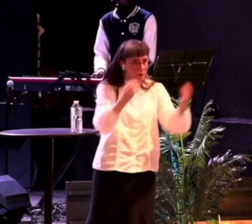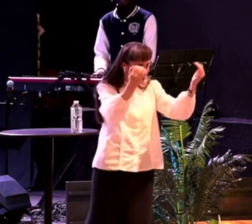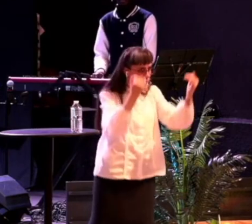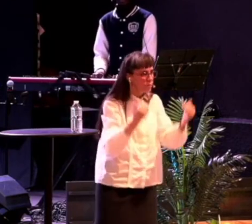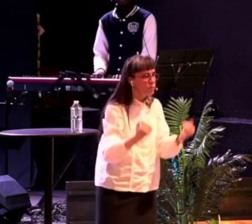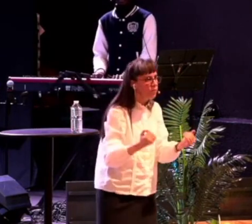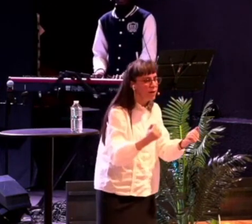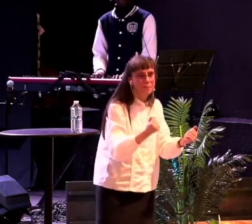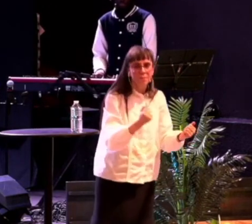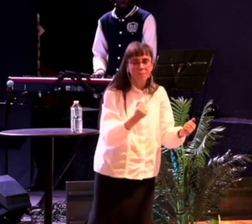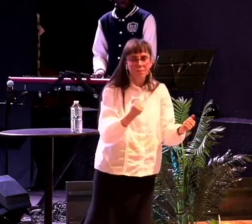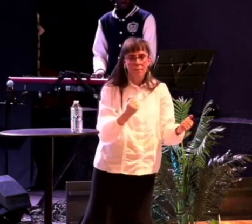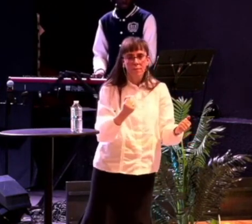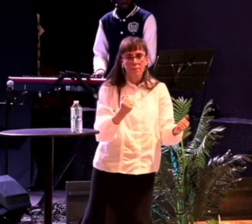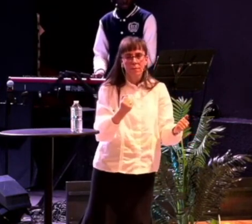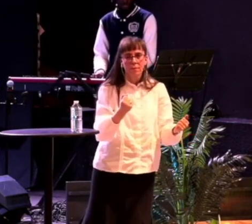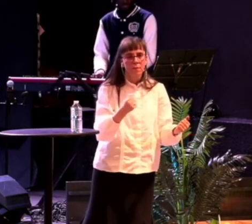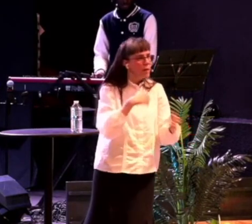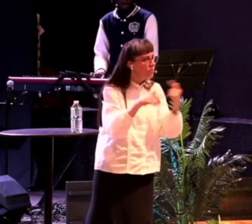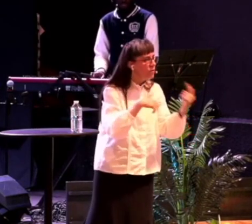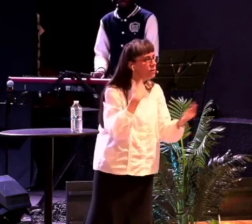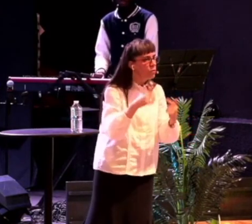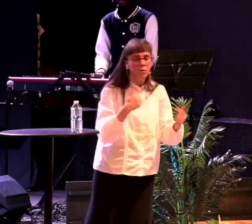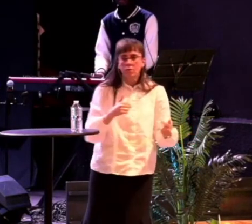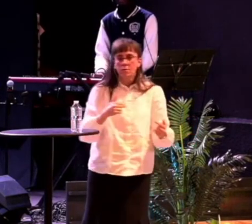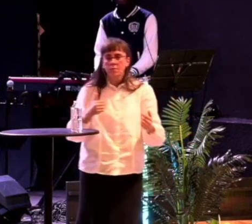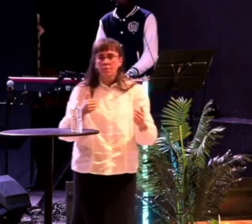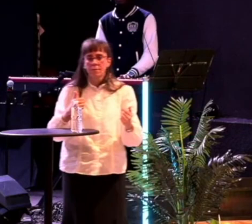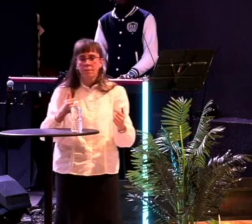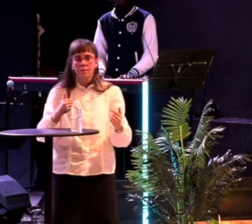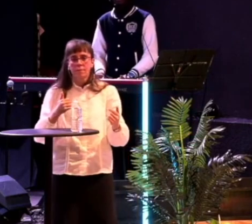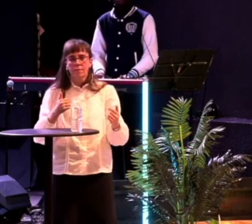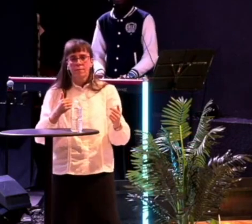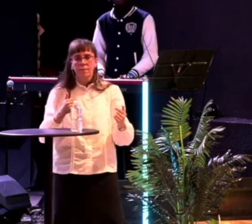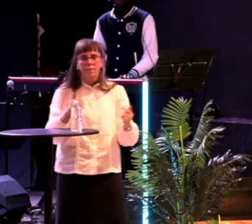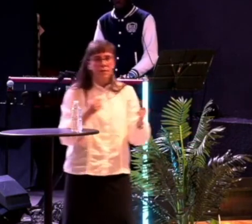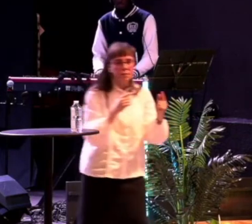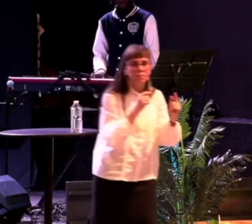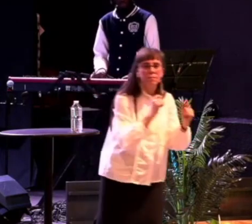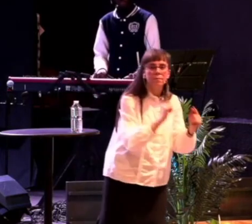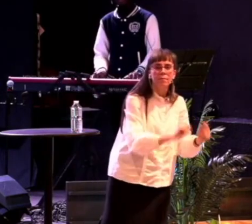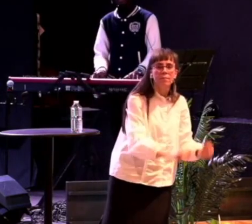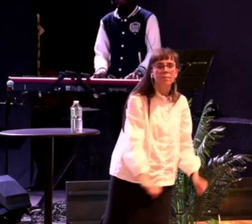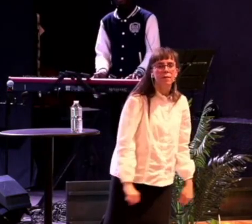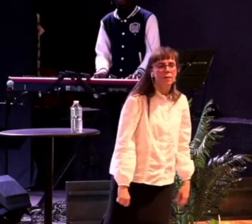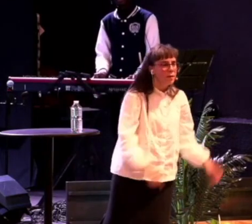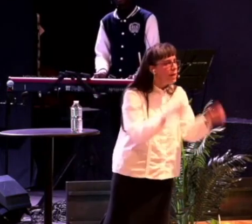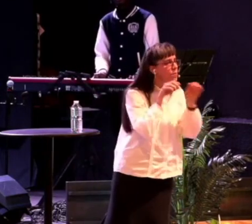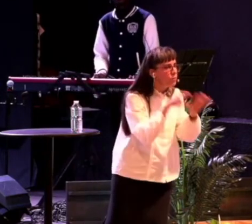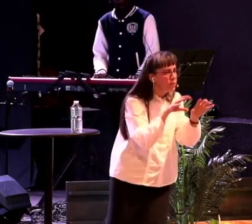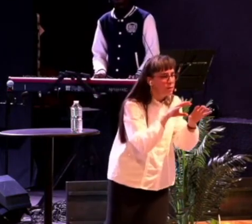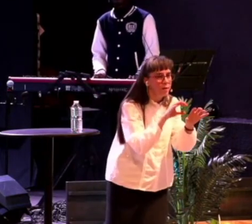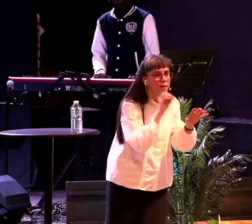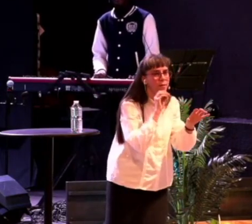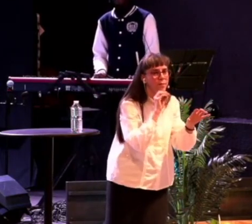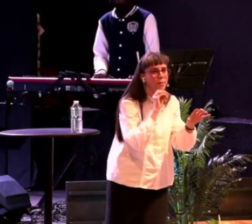When he's going to come to fight. Roi des rois, Seigneur des seigneurs. King of kings, Lord of kings. Mais il est également écrit... que le nom de notre Seigneur, the name is